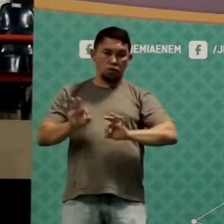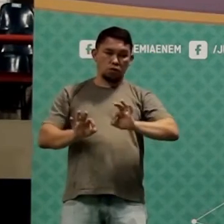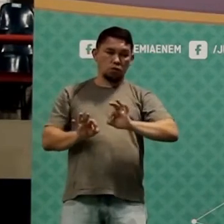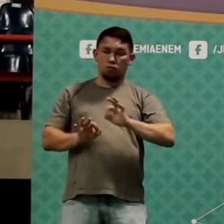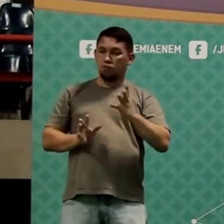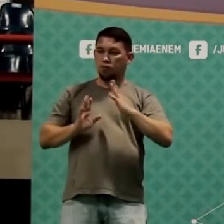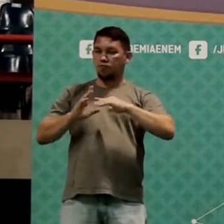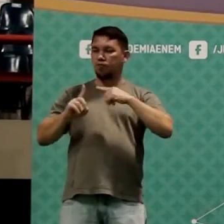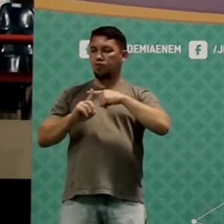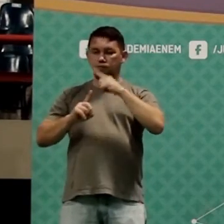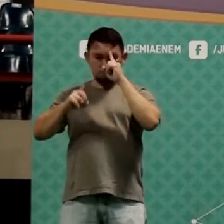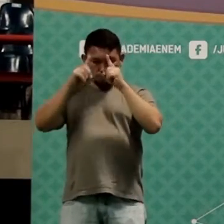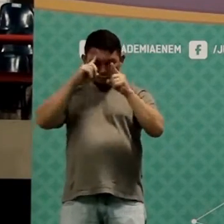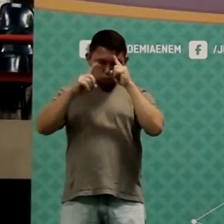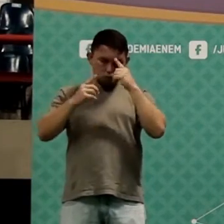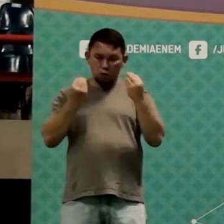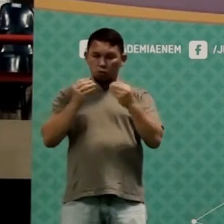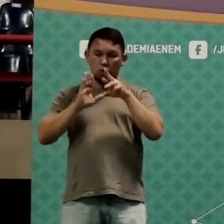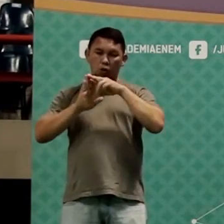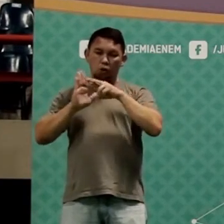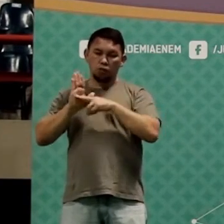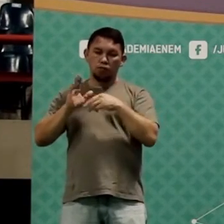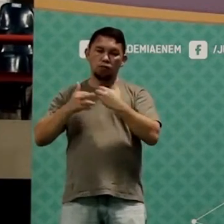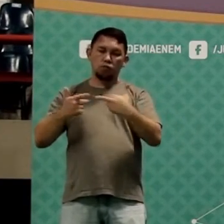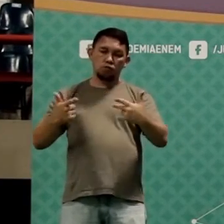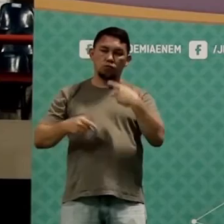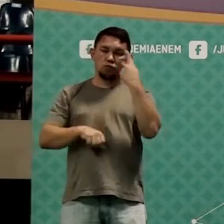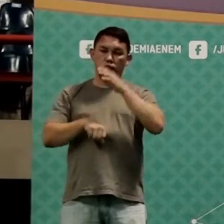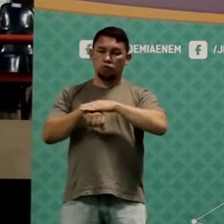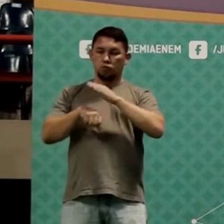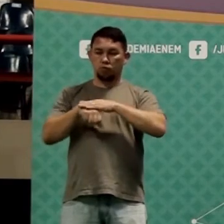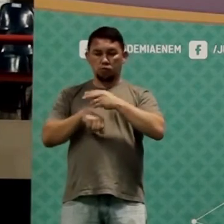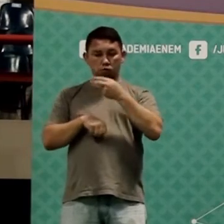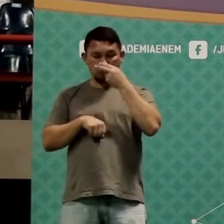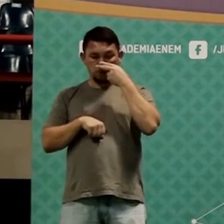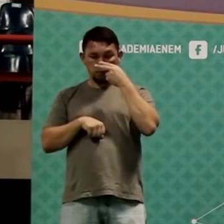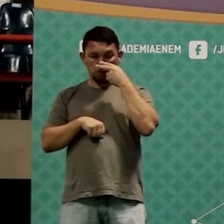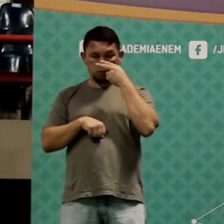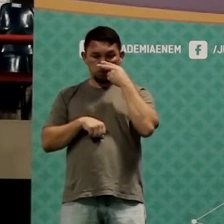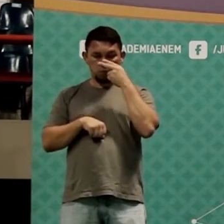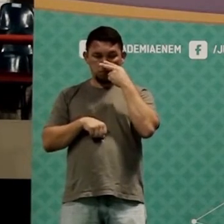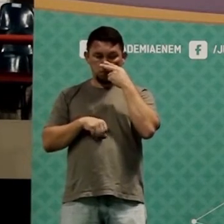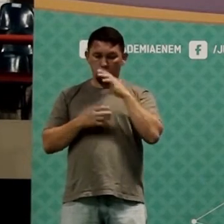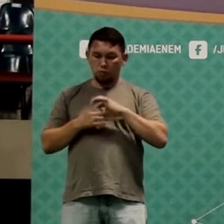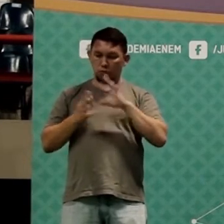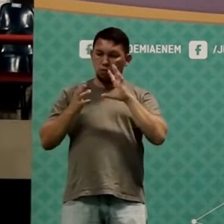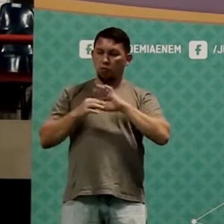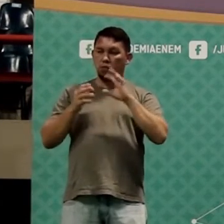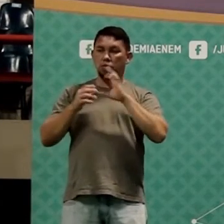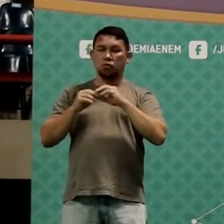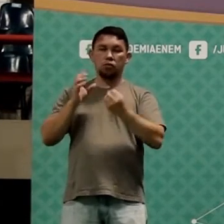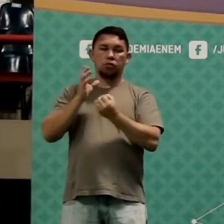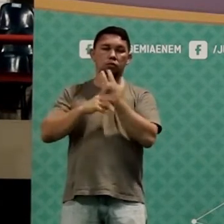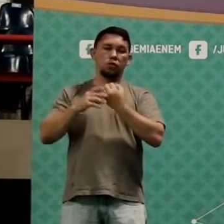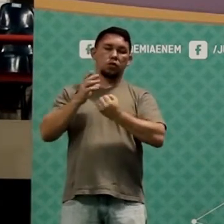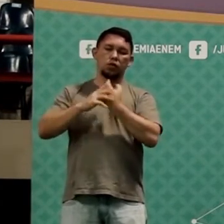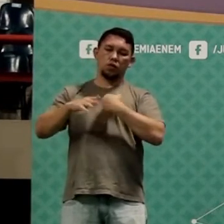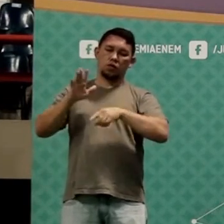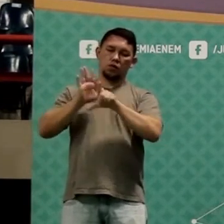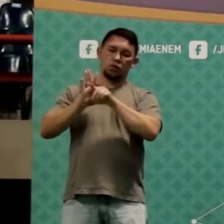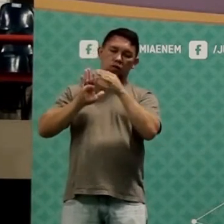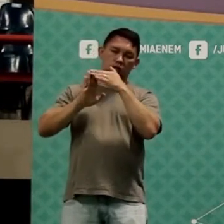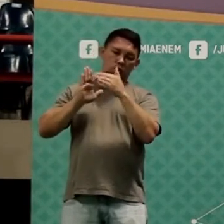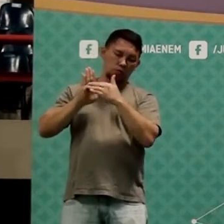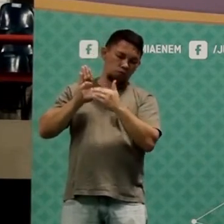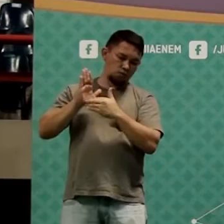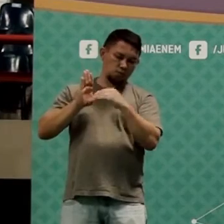não tinha uma igreja para dizer para ele quais eram as regras. Então os evangélicos, eles são mais livres de criarem as suas próprias regras